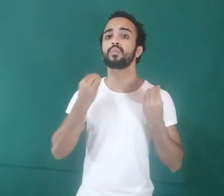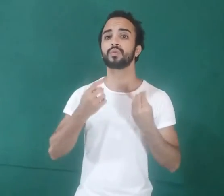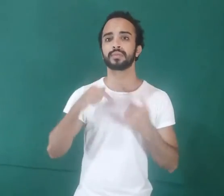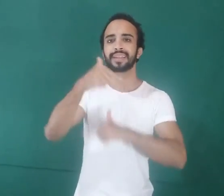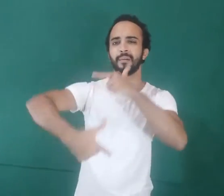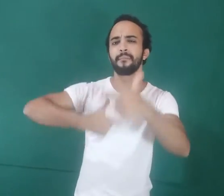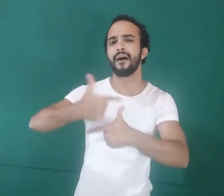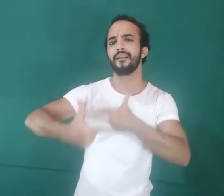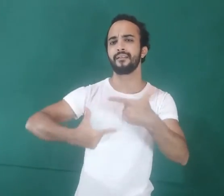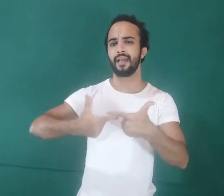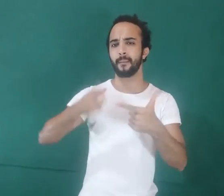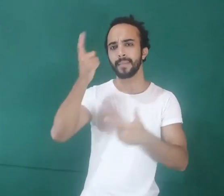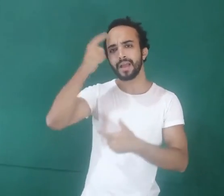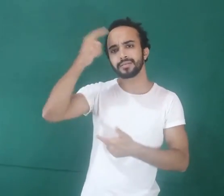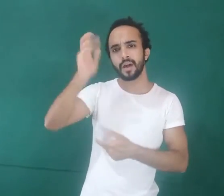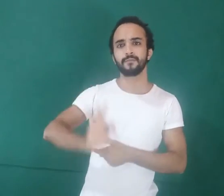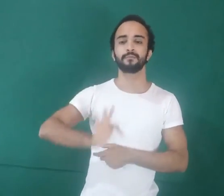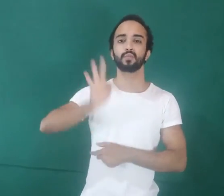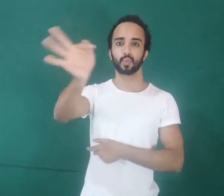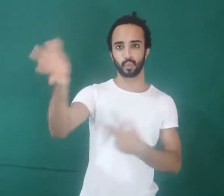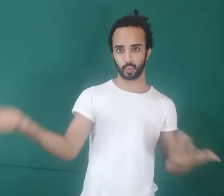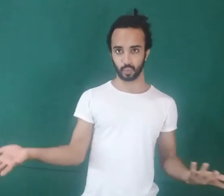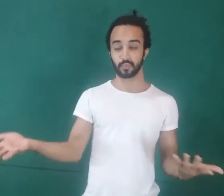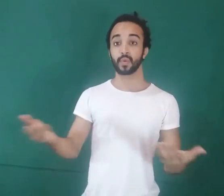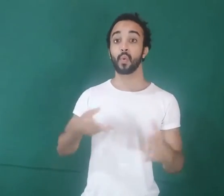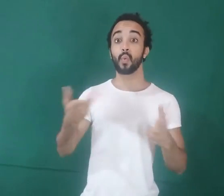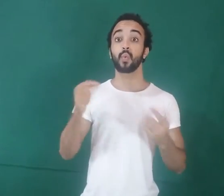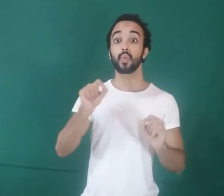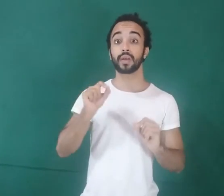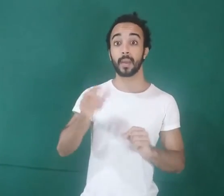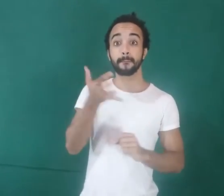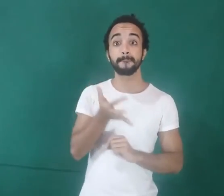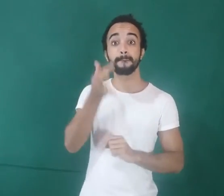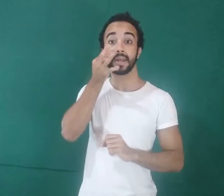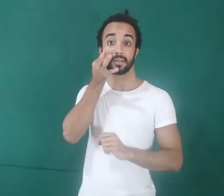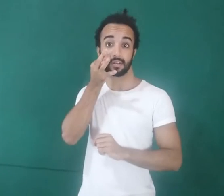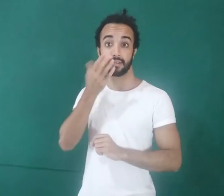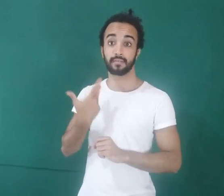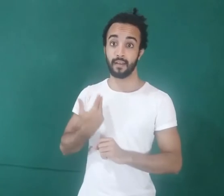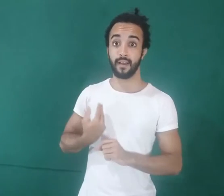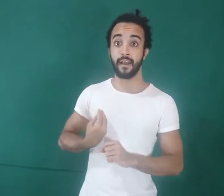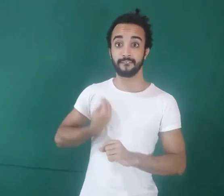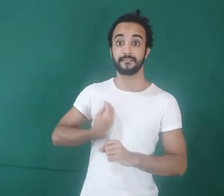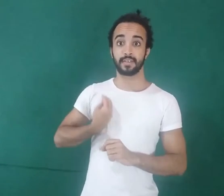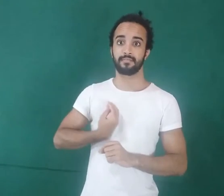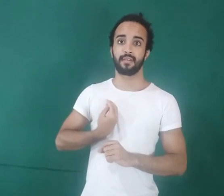futuro? Não dá para imaginar mais que você não está no futuro. O presente é a vida. O presente é literalmente